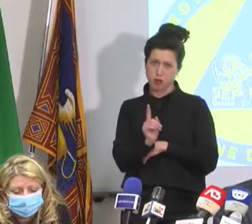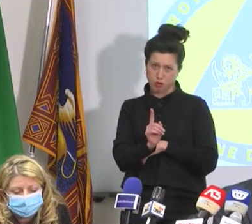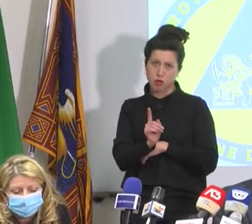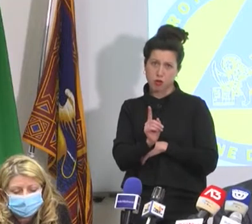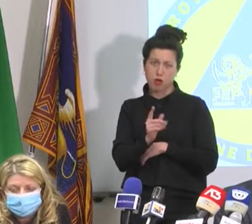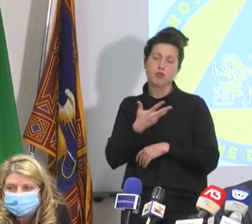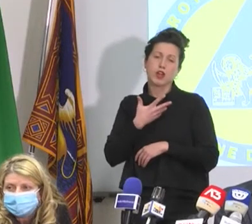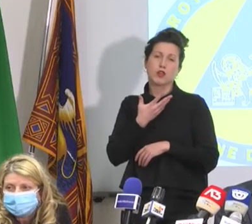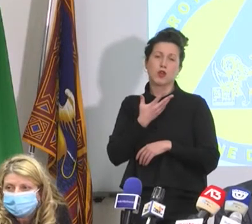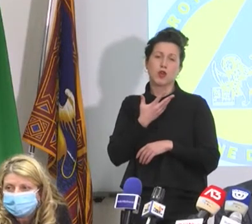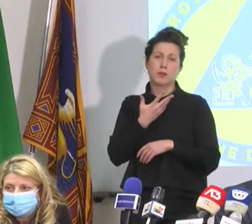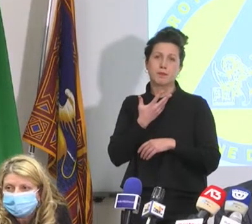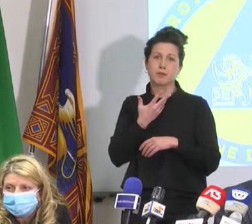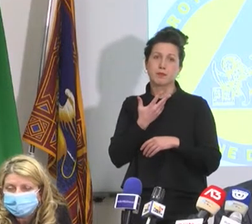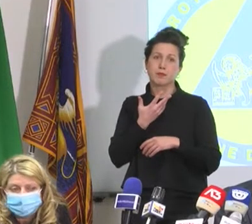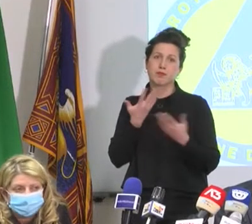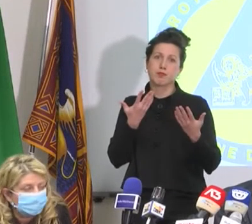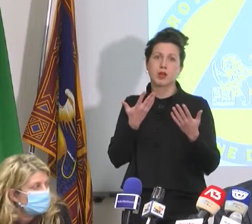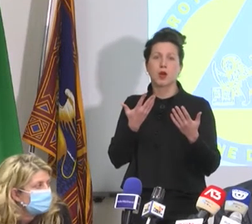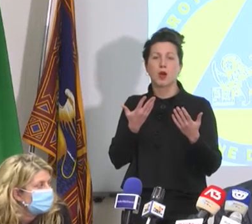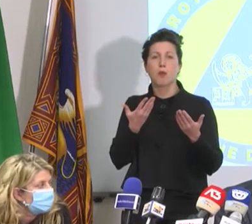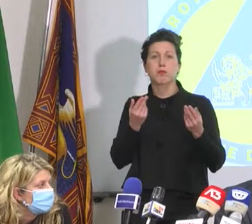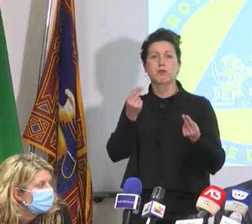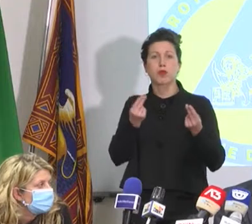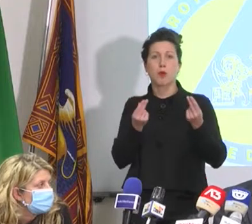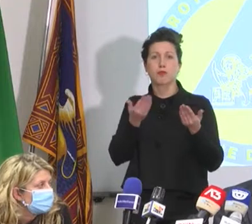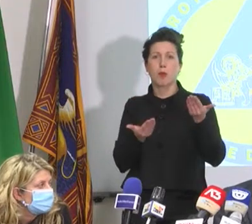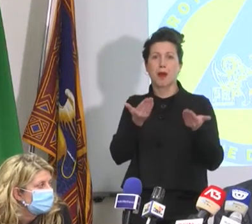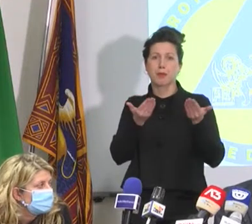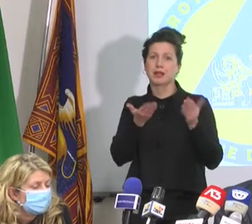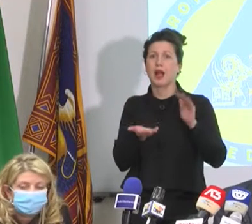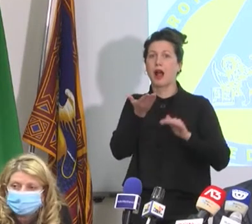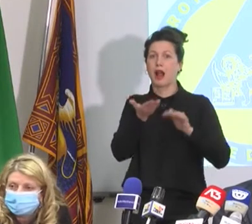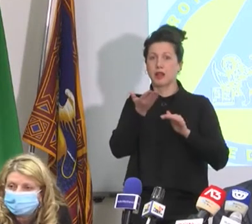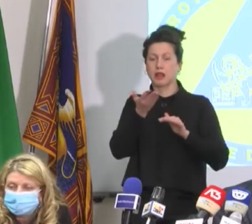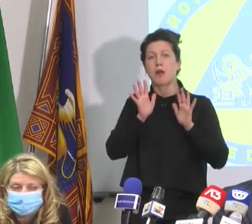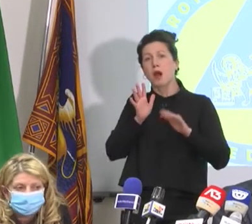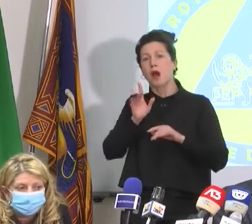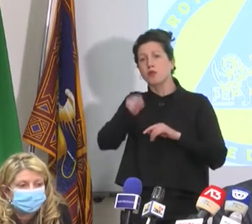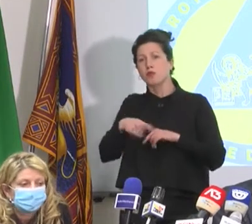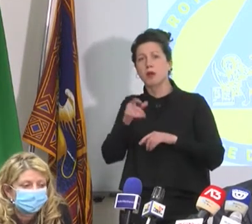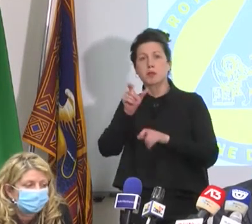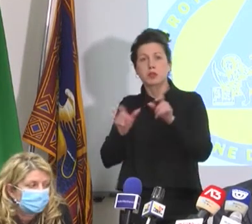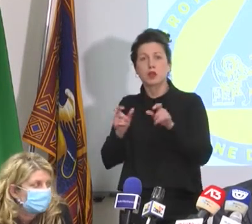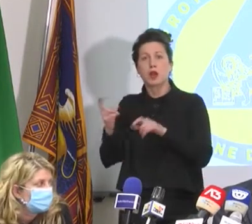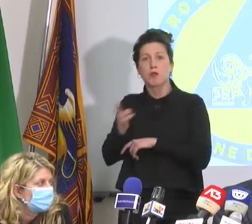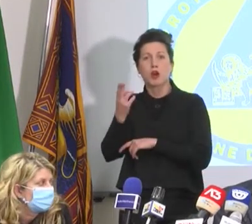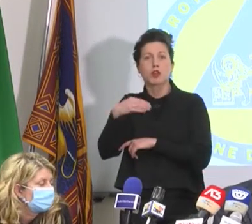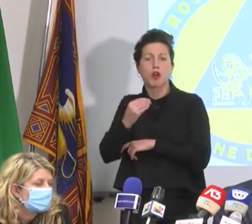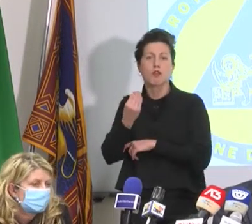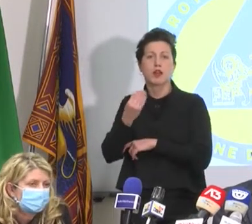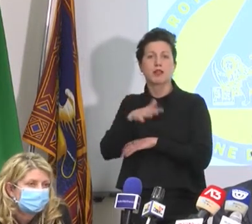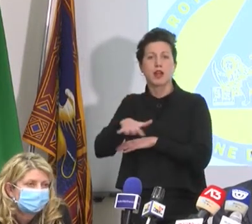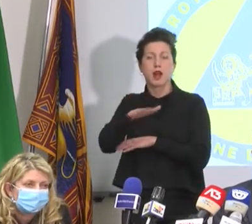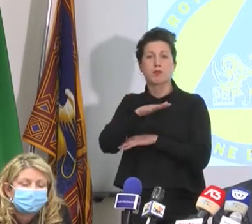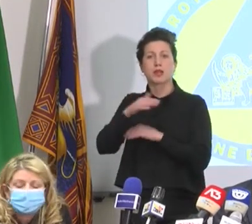muoiono sulla rianimazione vale che si vuole anche nei reparti di malattie infettive del sub intensiva nei covi do spital si muore a